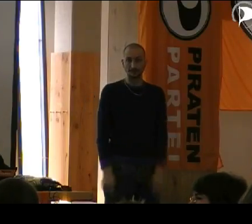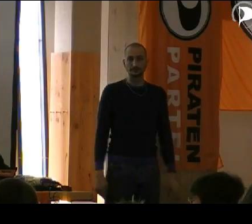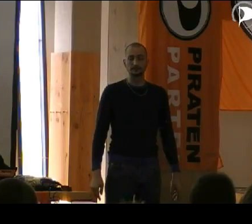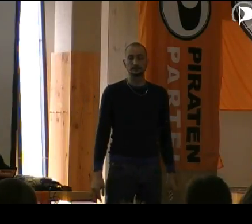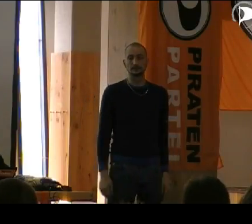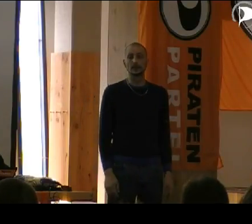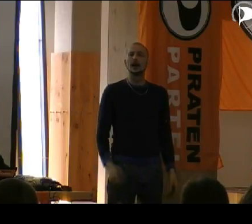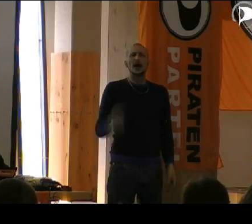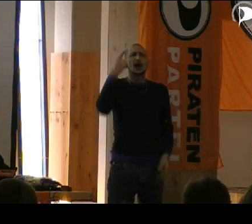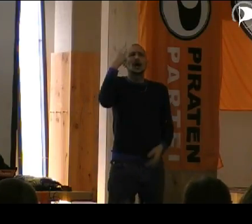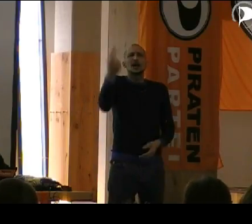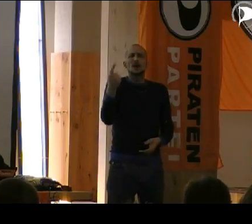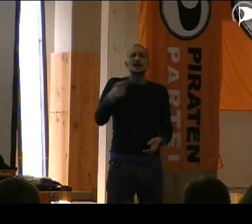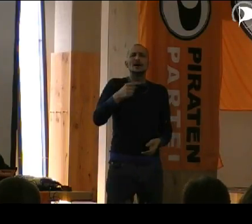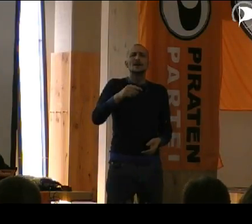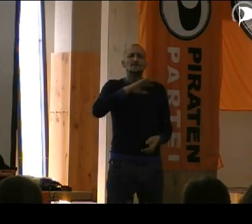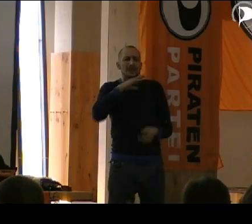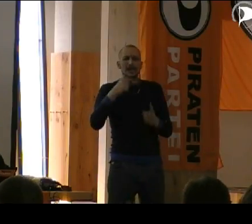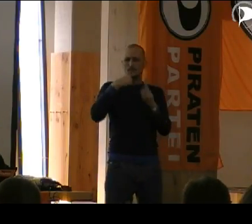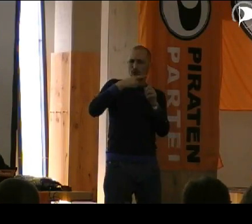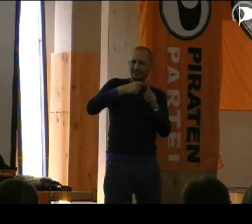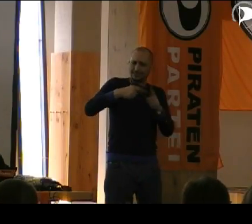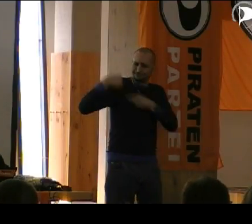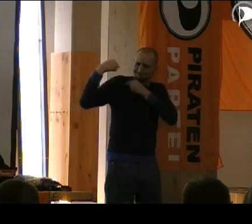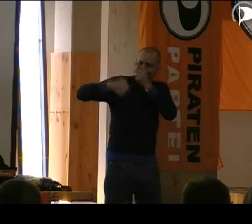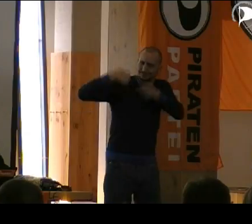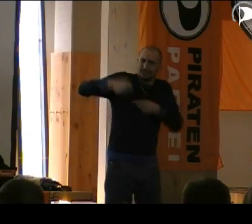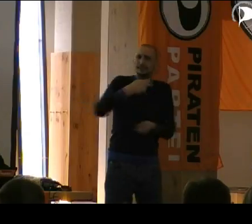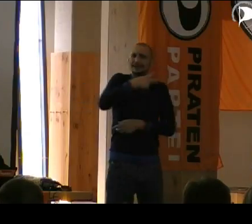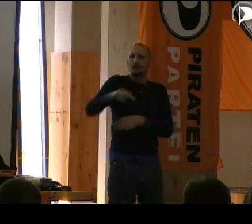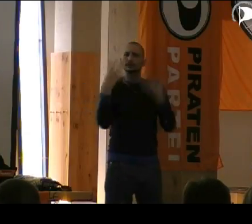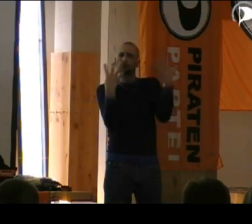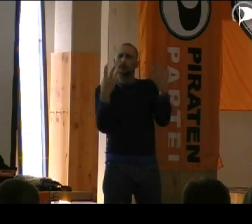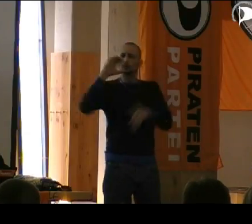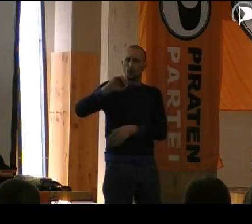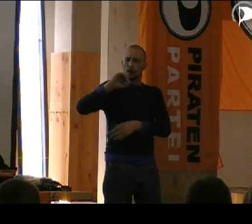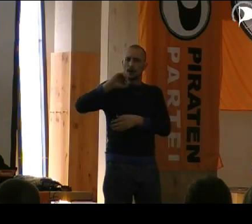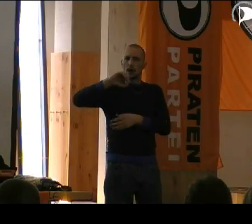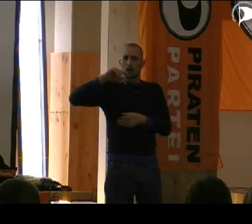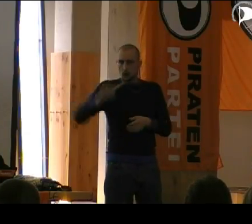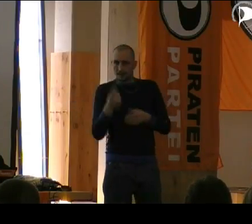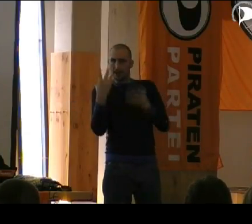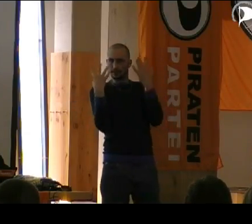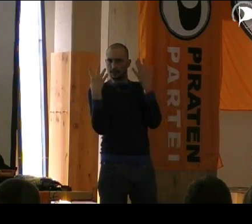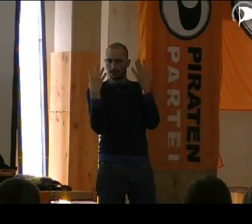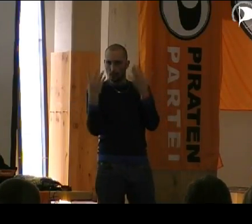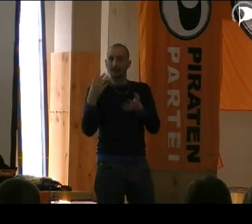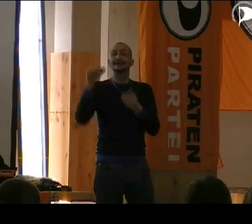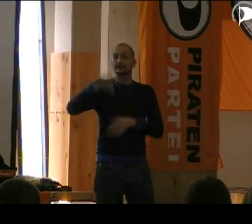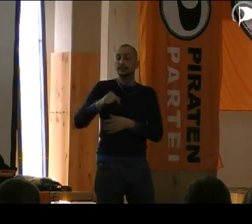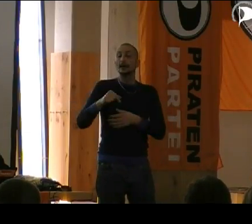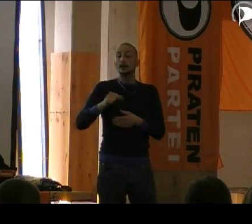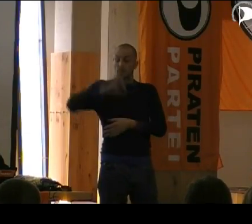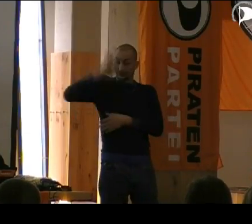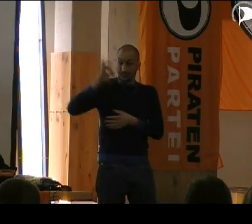ich glaube dass sich die positive entwickelt hat 2009 0,9 prozent bei der europawahl 2 prozent damit mindestens war